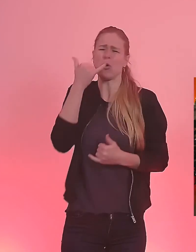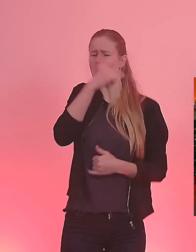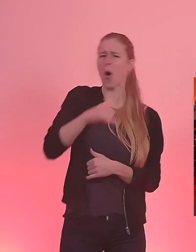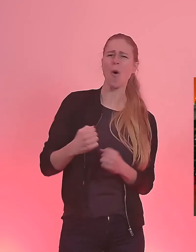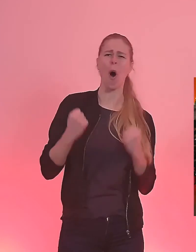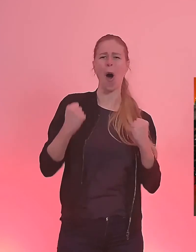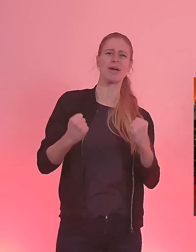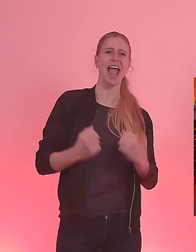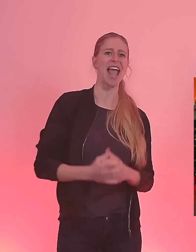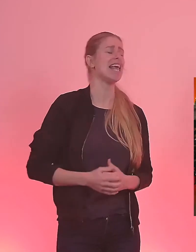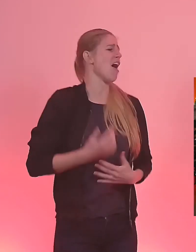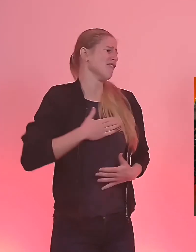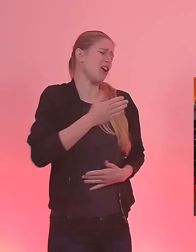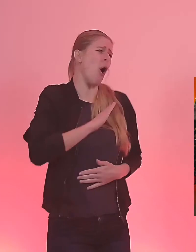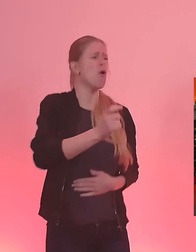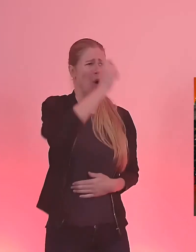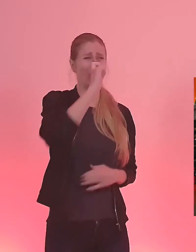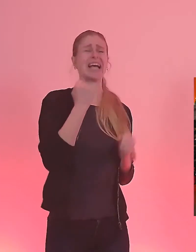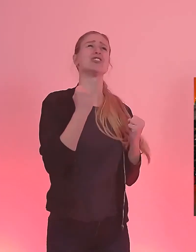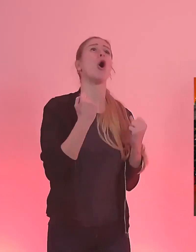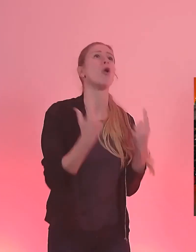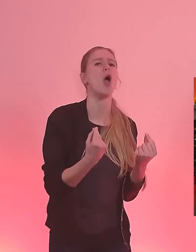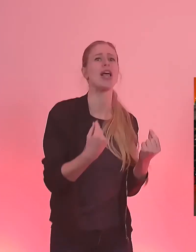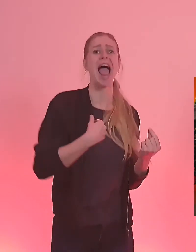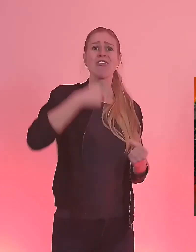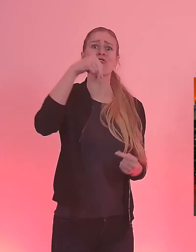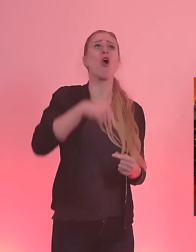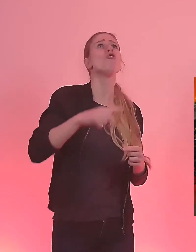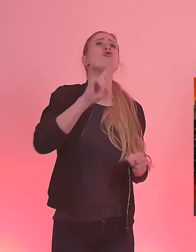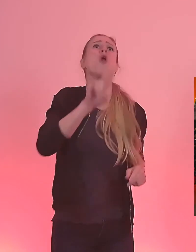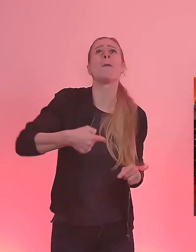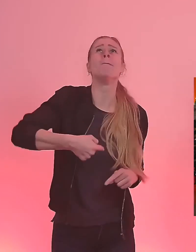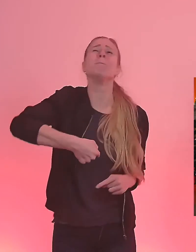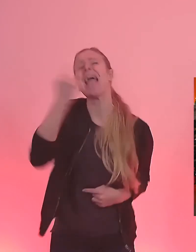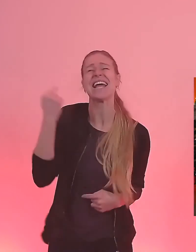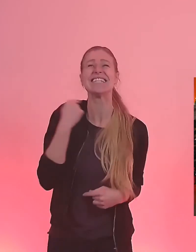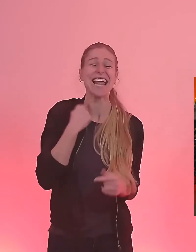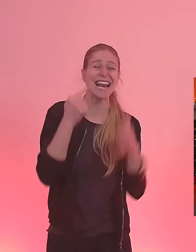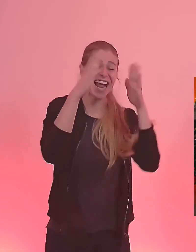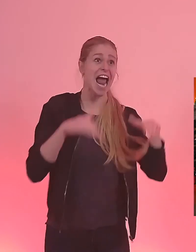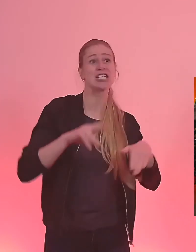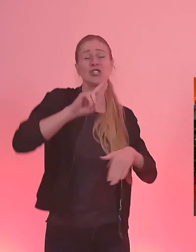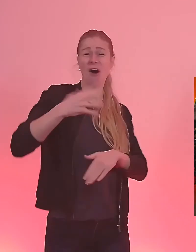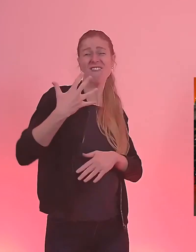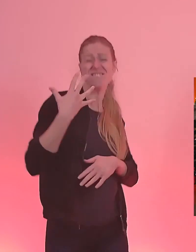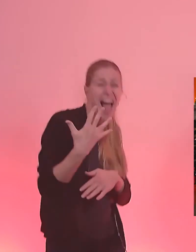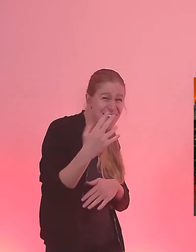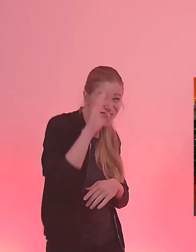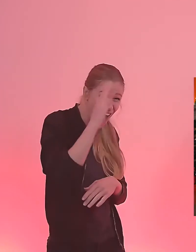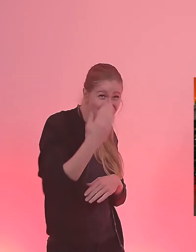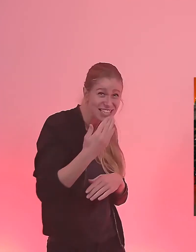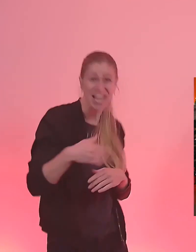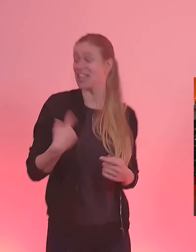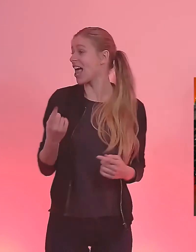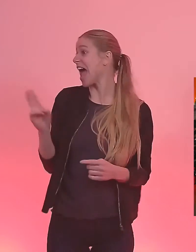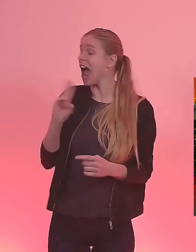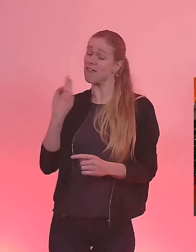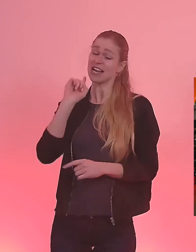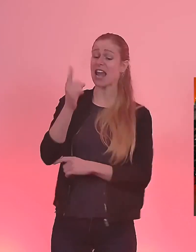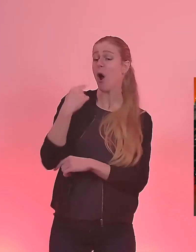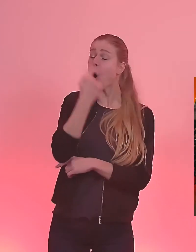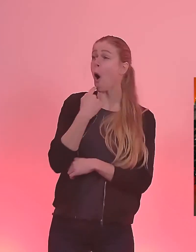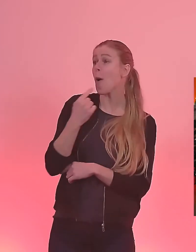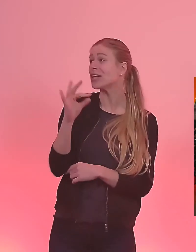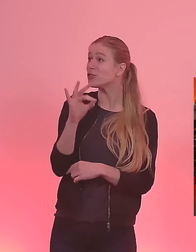Vind ik echt heel leuk. Olly, ik heb nu echt nog meer zin in kerst. Nog 5 nachtjes! Oeh, en dan gaan we naar opa Ton toe. Ja!